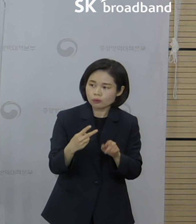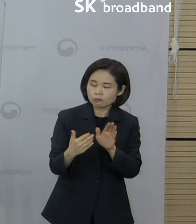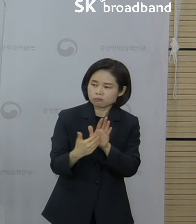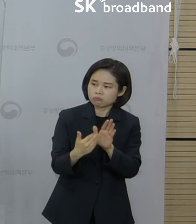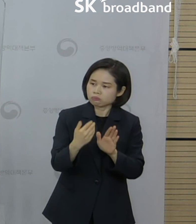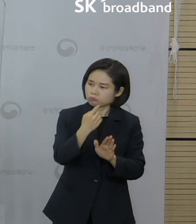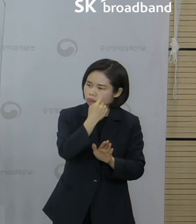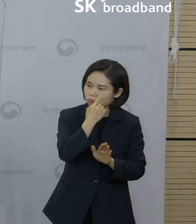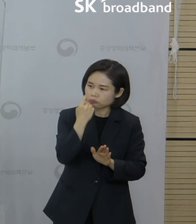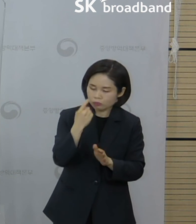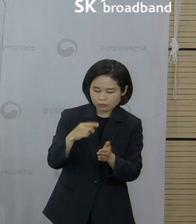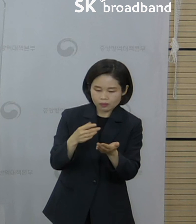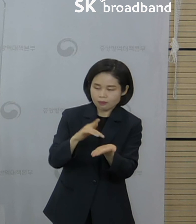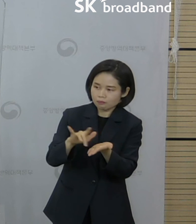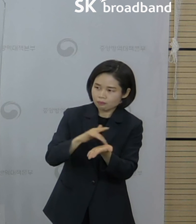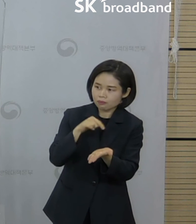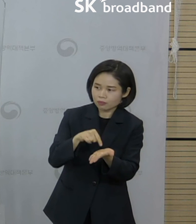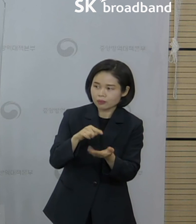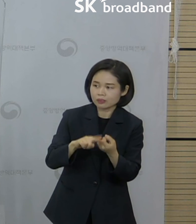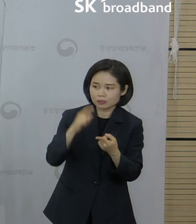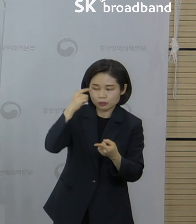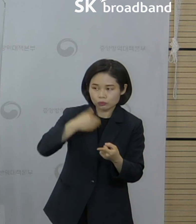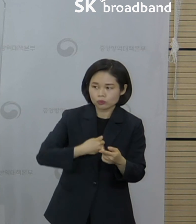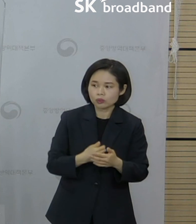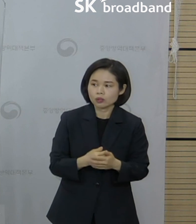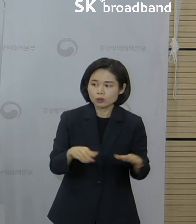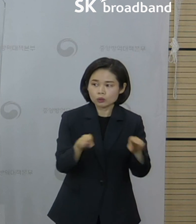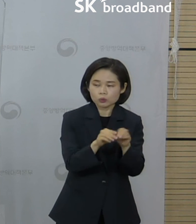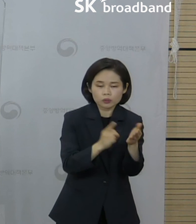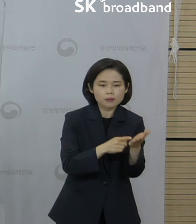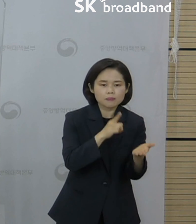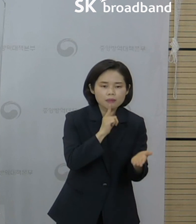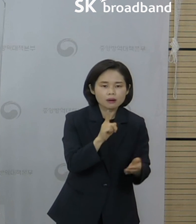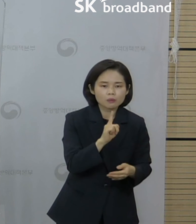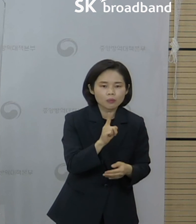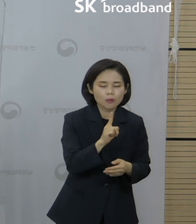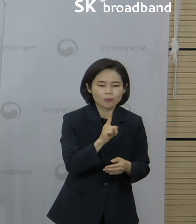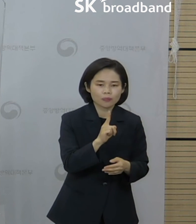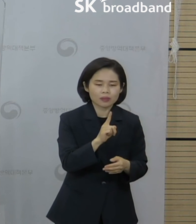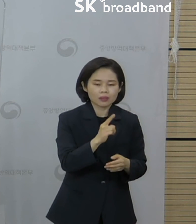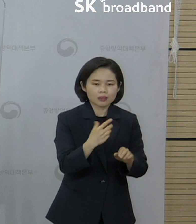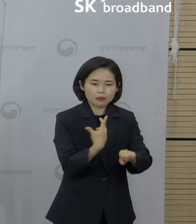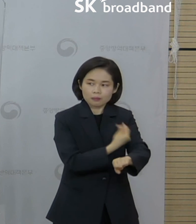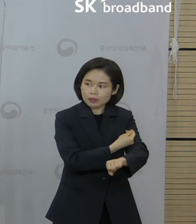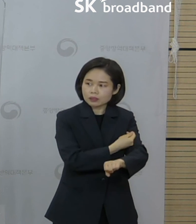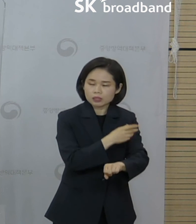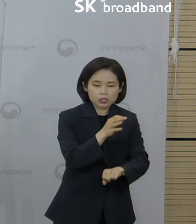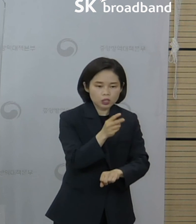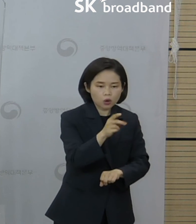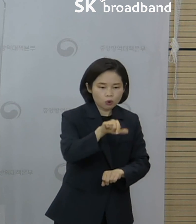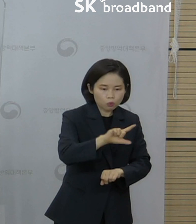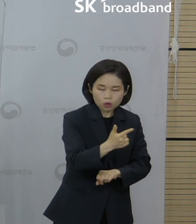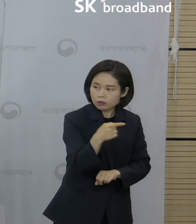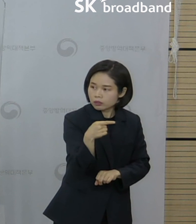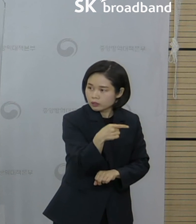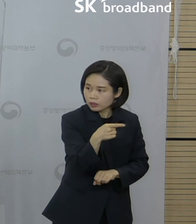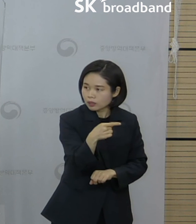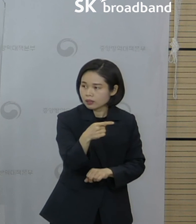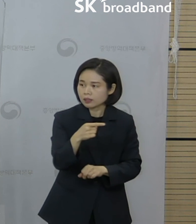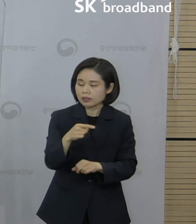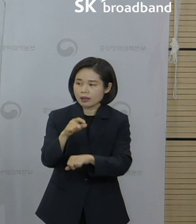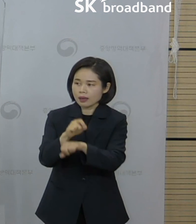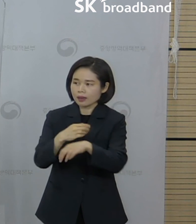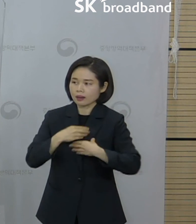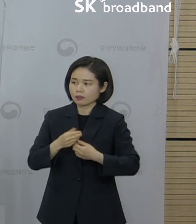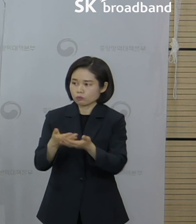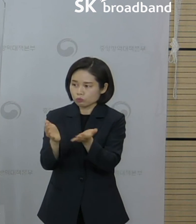총리께서 설명한 백신 여권이 기존 행안부에서 시행 중인 모바일 예방접종 증명서와 효력과 기능상